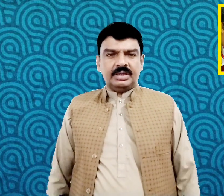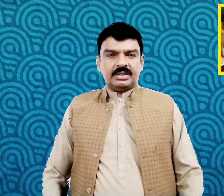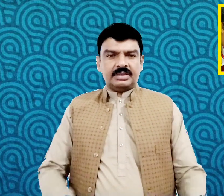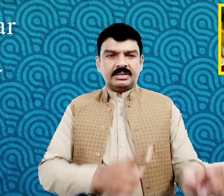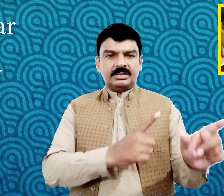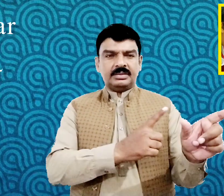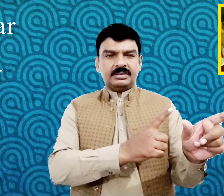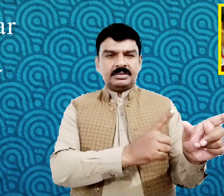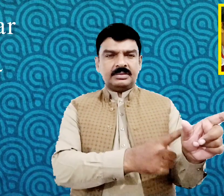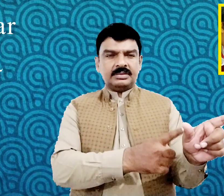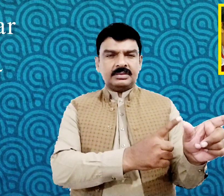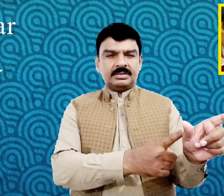ईयर,